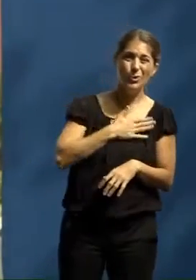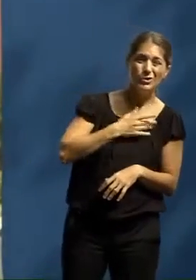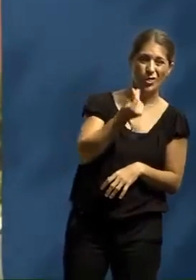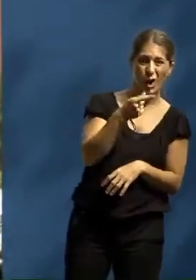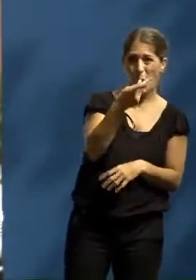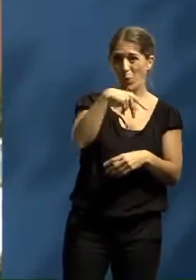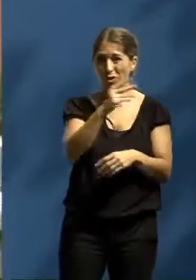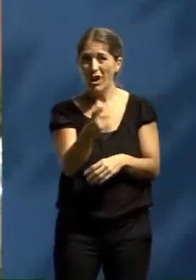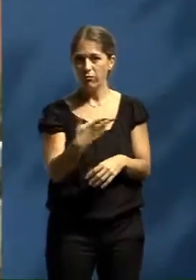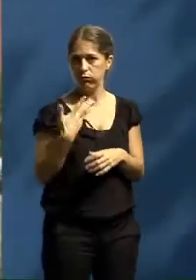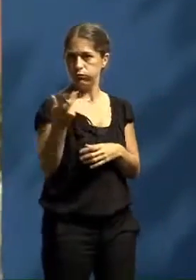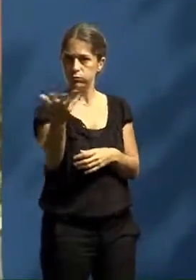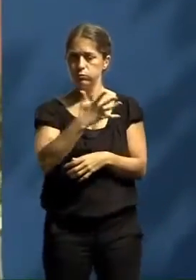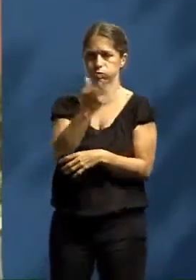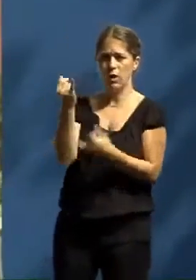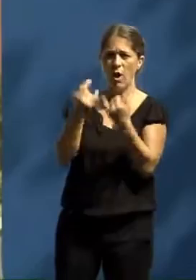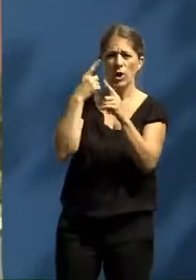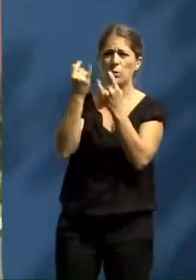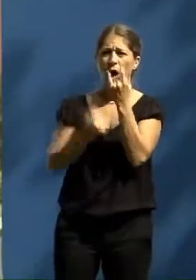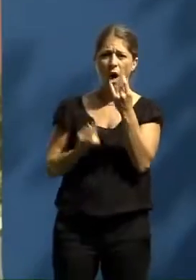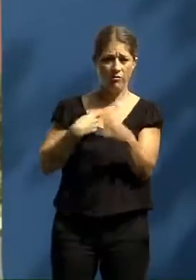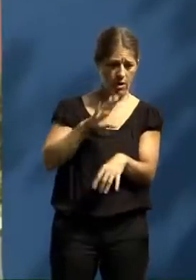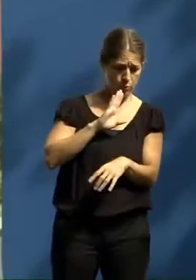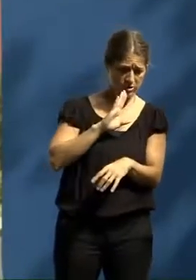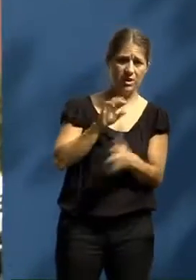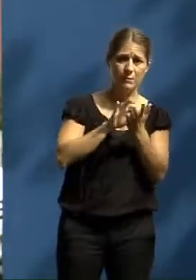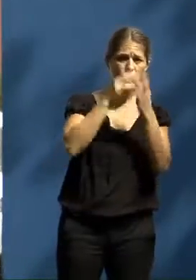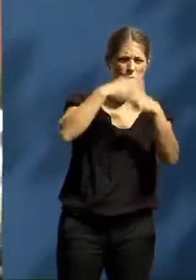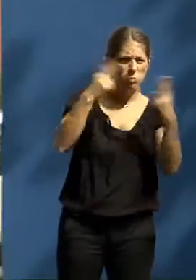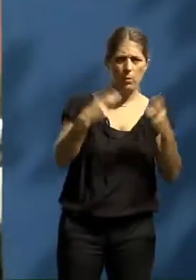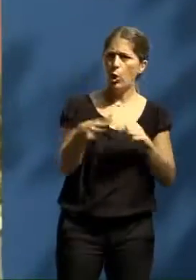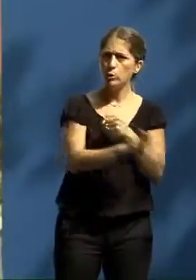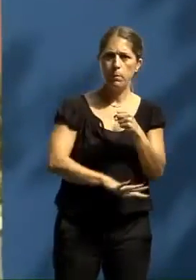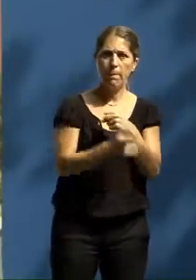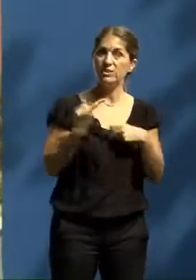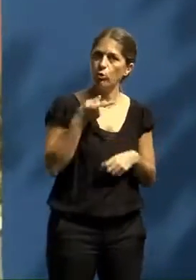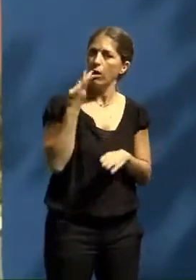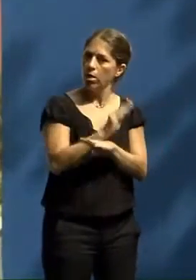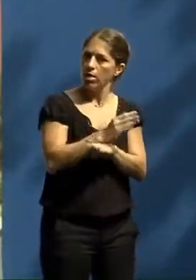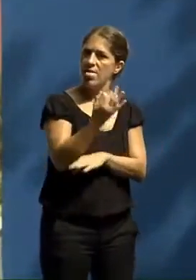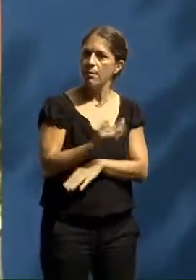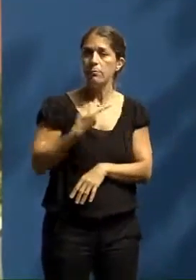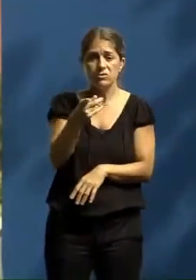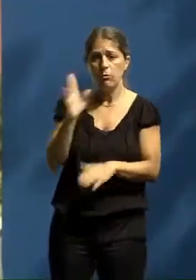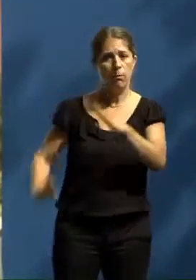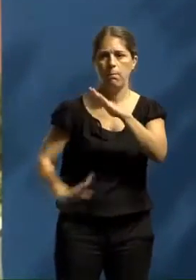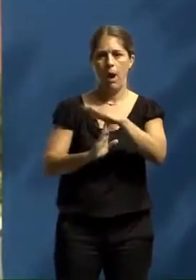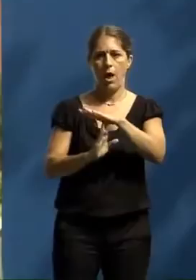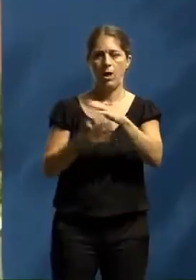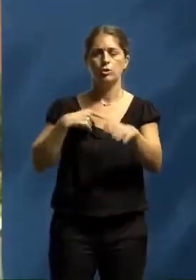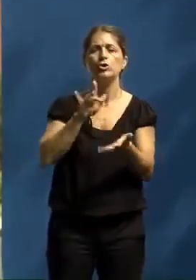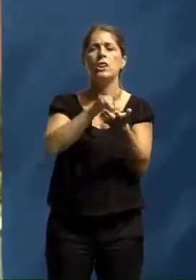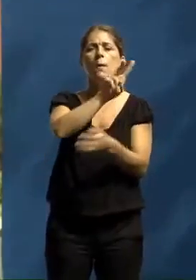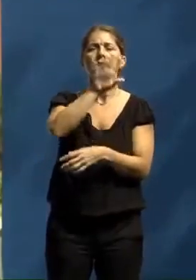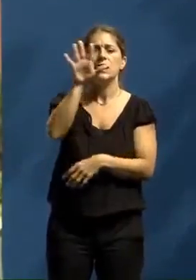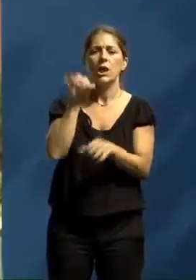tiña que valer para prestar servicios públicos esenciais. E iso non pode ser. E a partir do día 25, nós, dende a Marea, faremos que